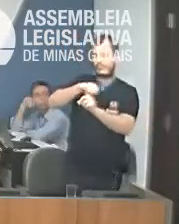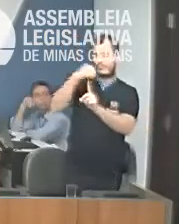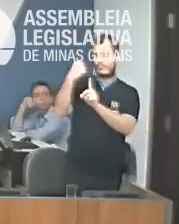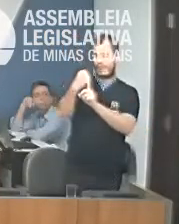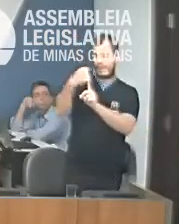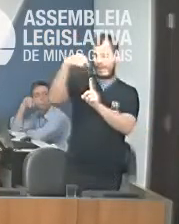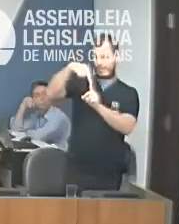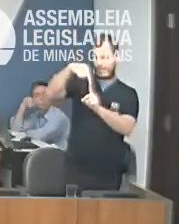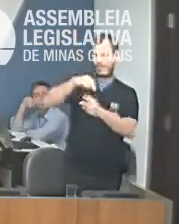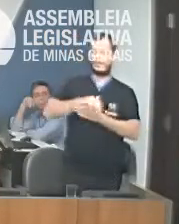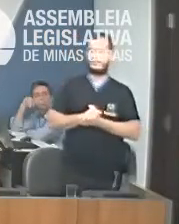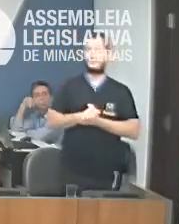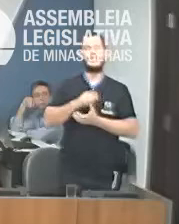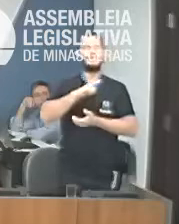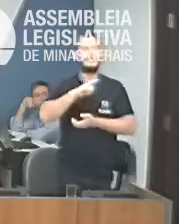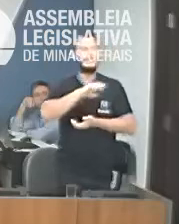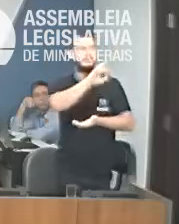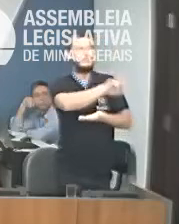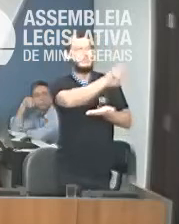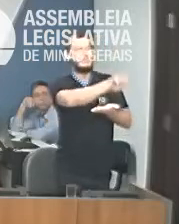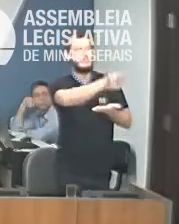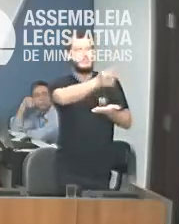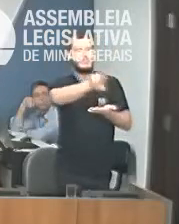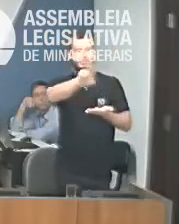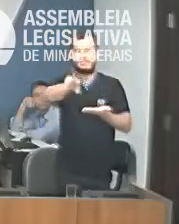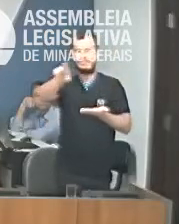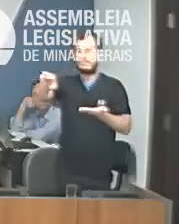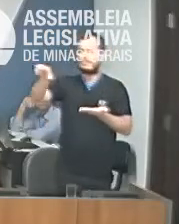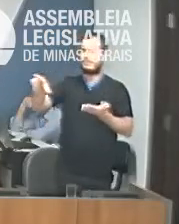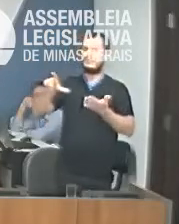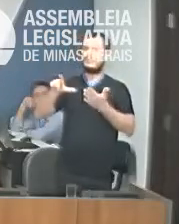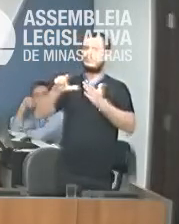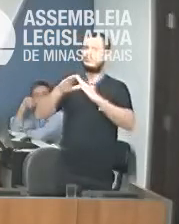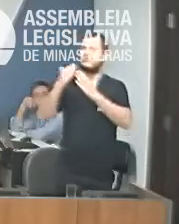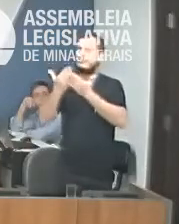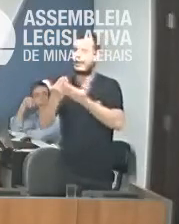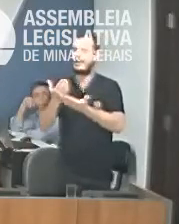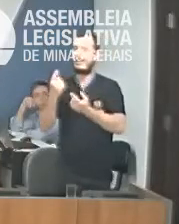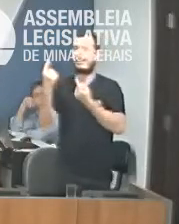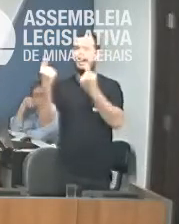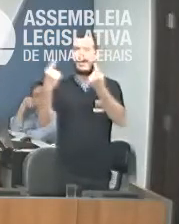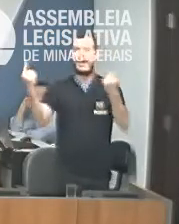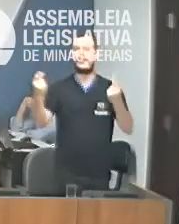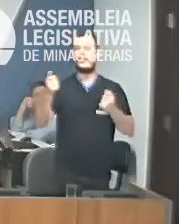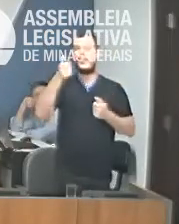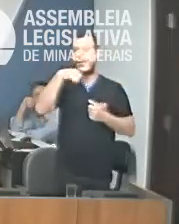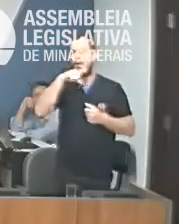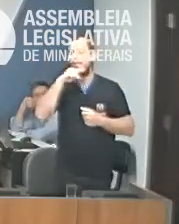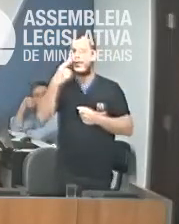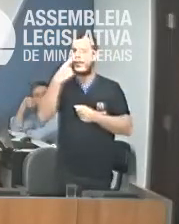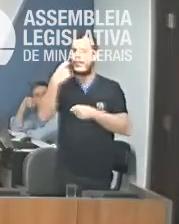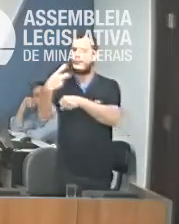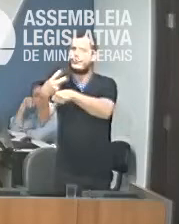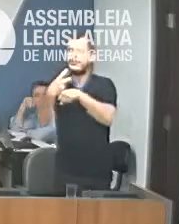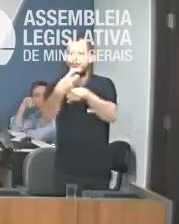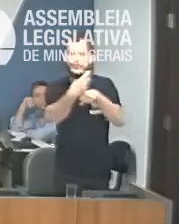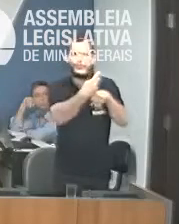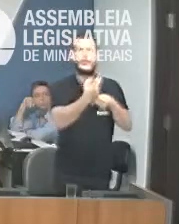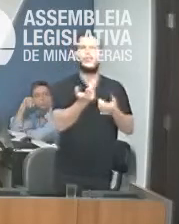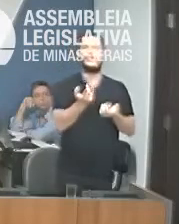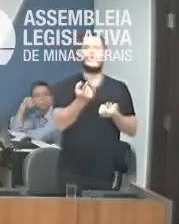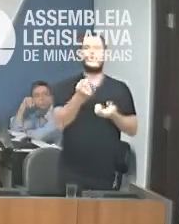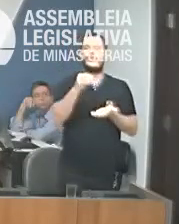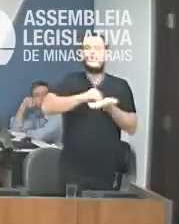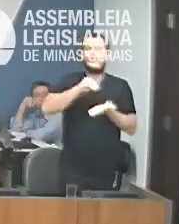surdos a participar das coisas da na sociedade as diversas áreas da sociedade